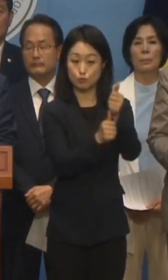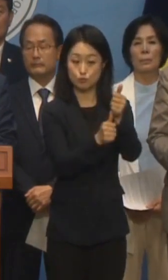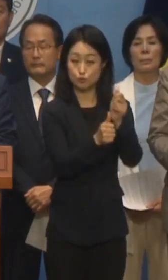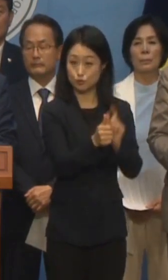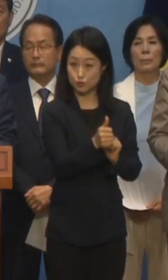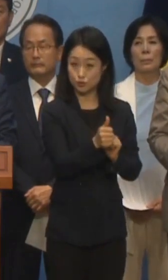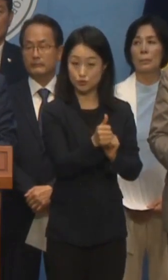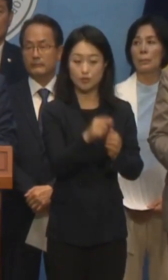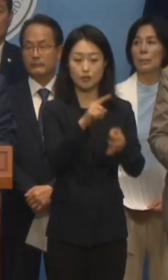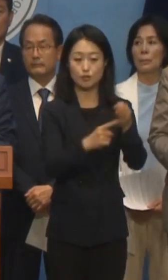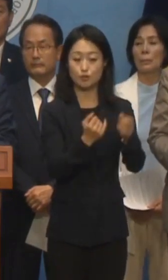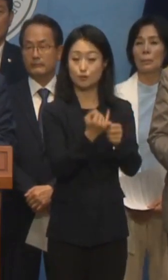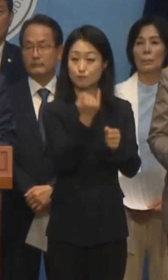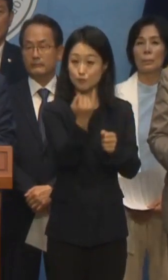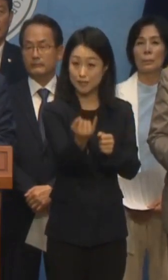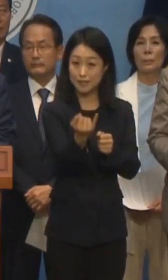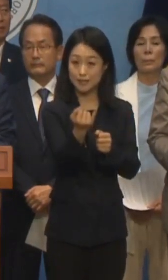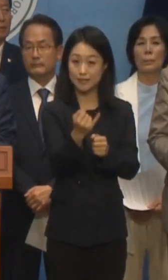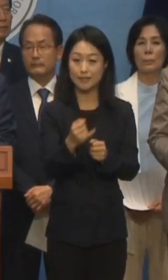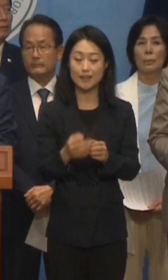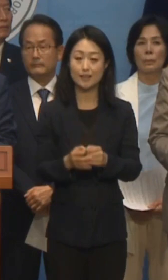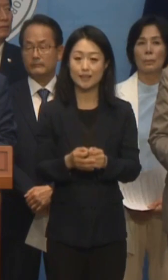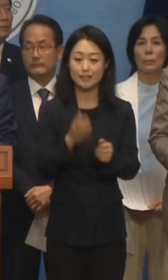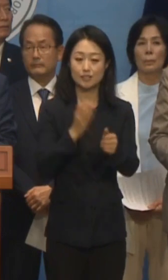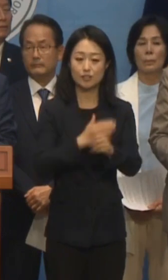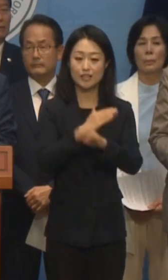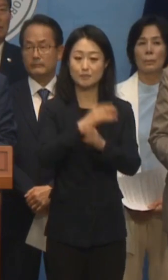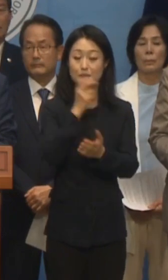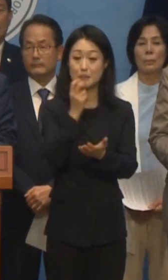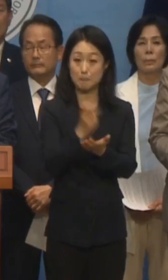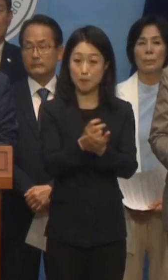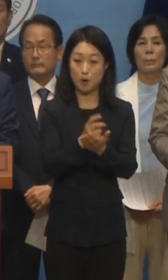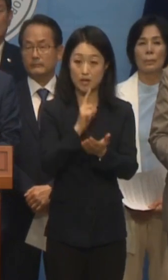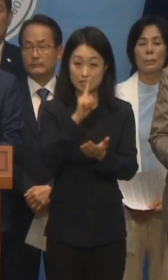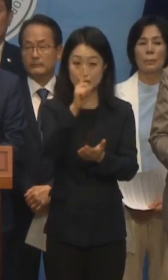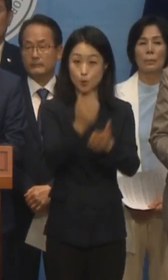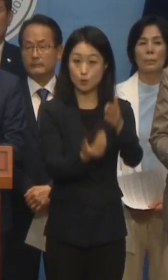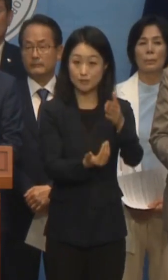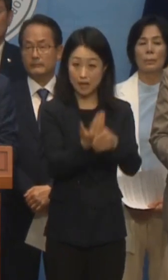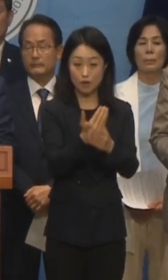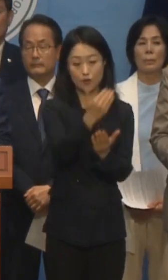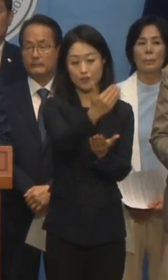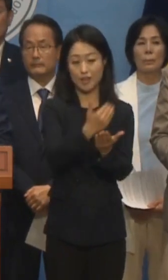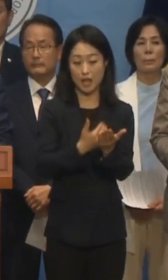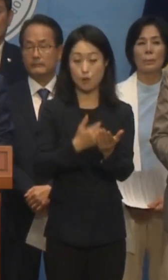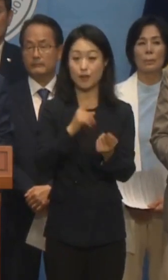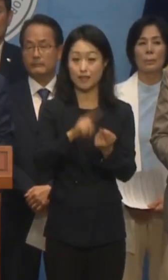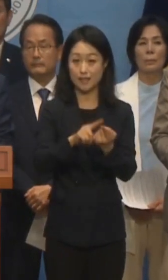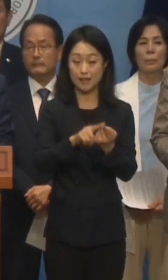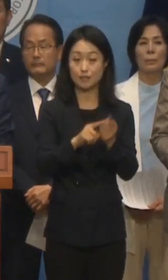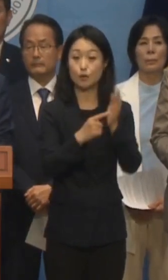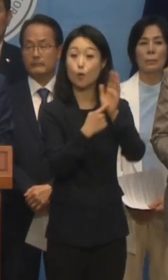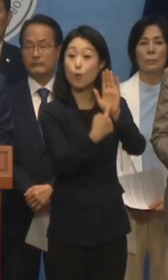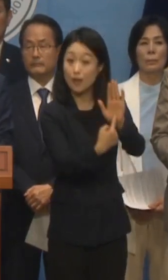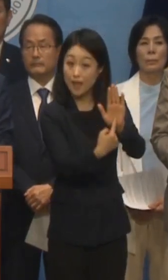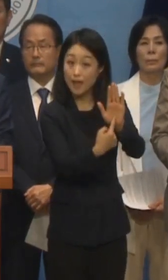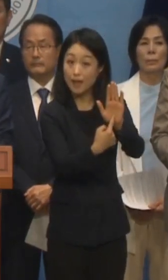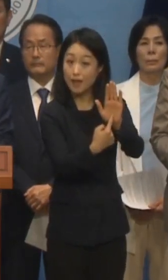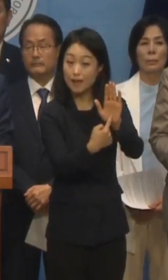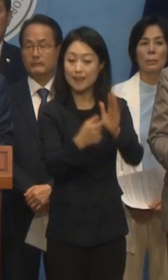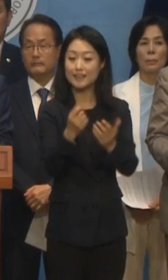부위원장은 김건희 여사의 청탁금지법 신고 사건 의결서를 전격 공개한다며